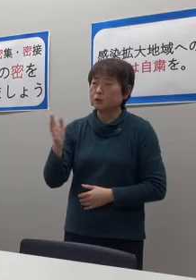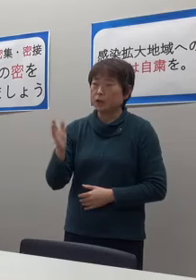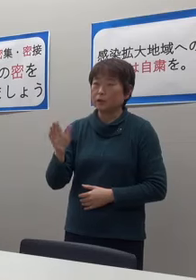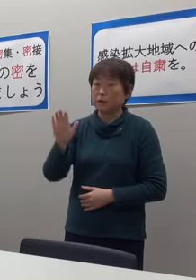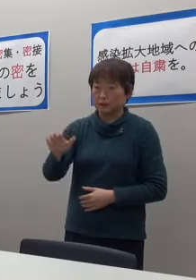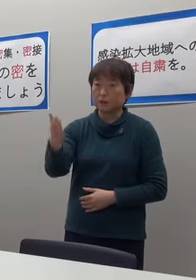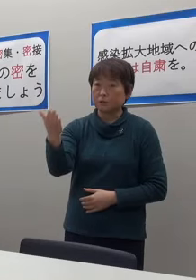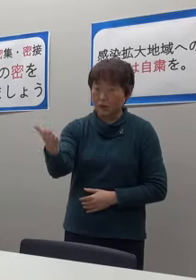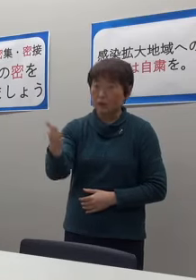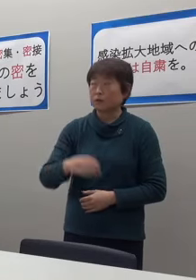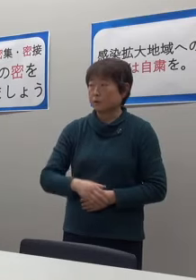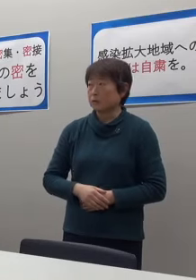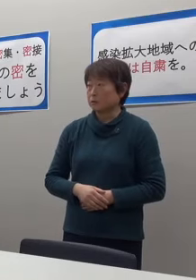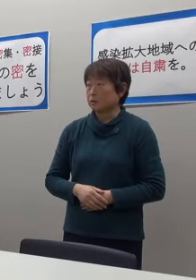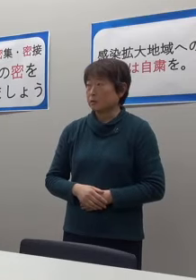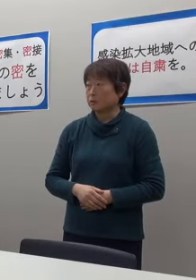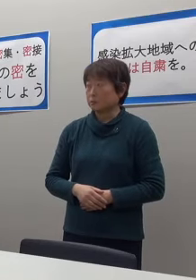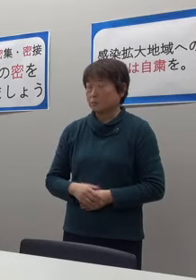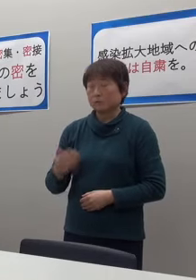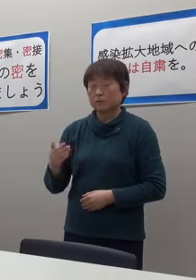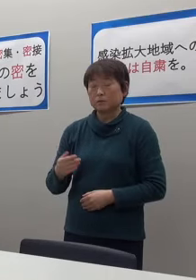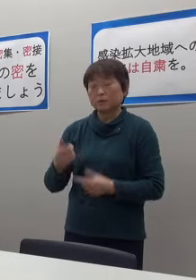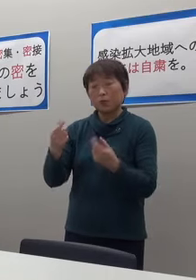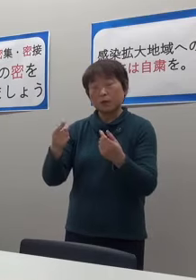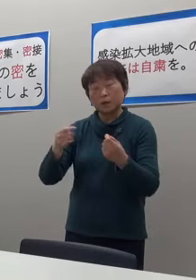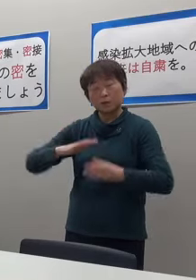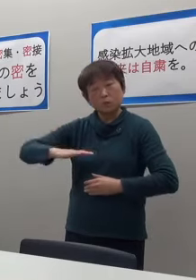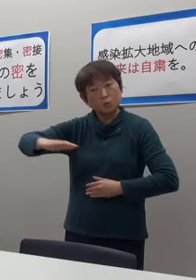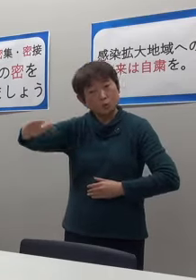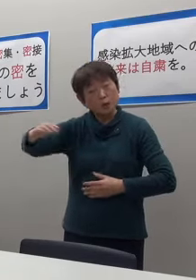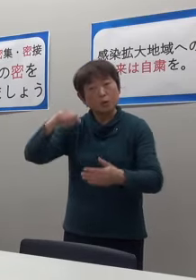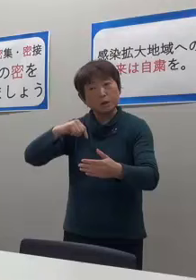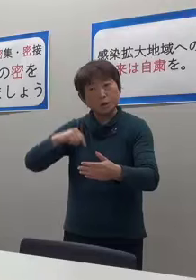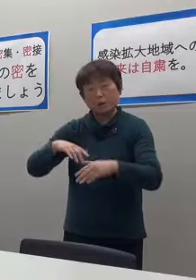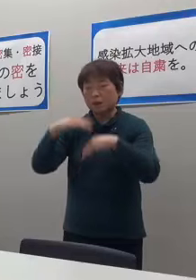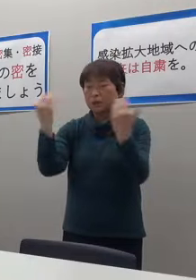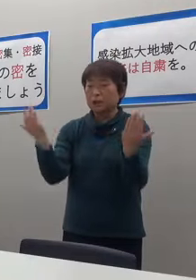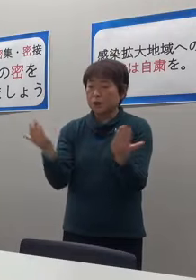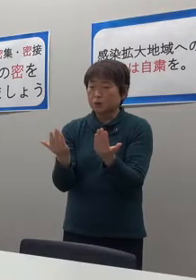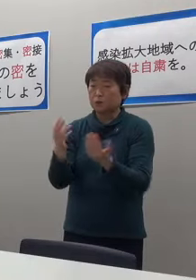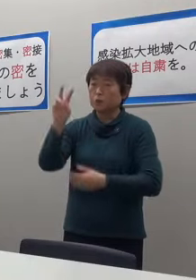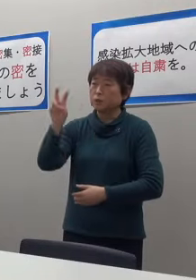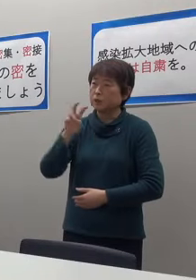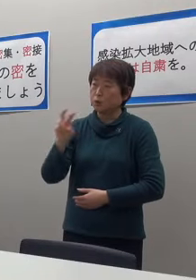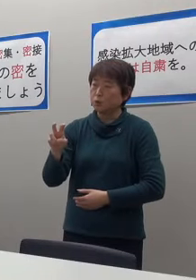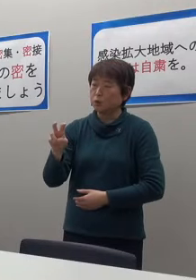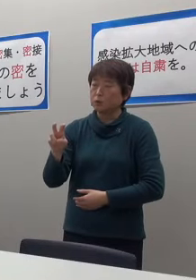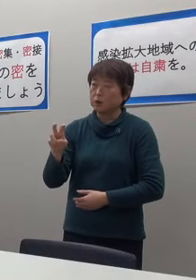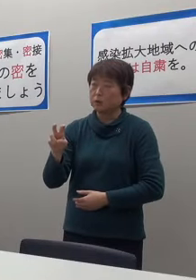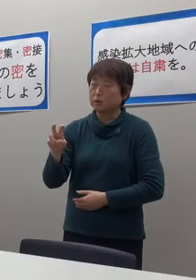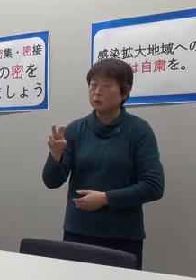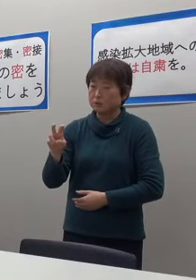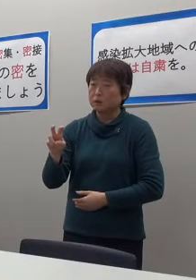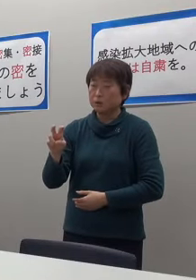すいません、同じフロアってことです。そうすると、大体まあ20人程度くらいか、まあ、それくらいとすると、まあ、